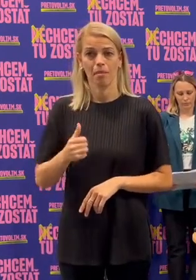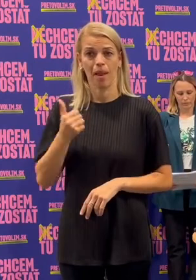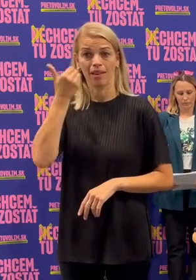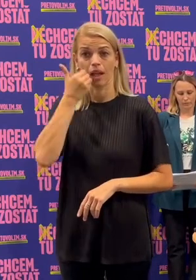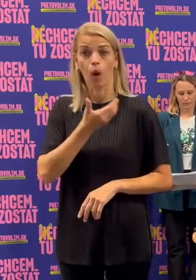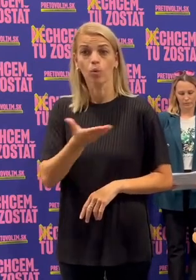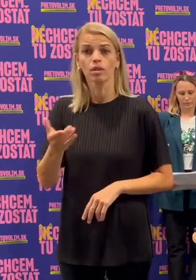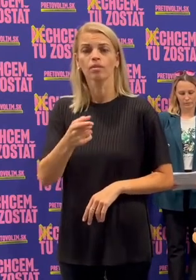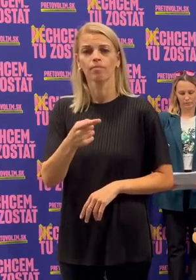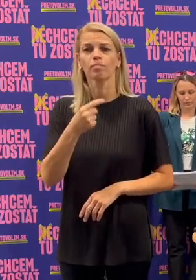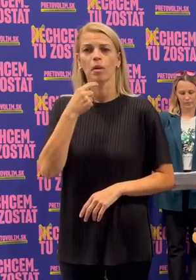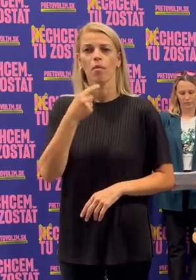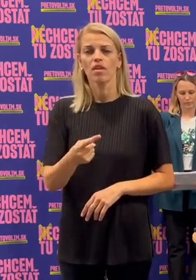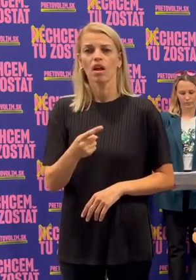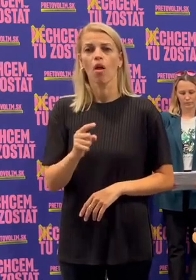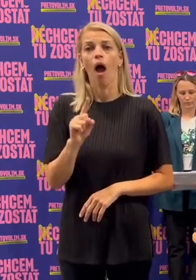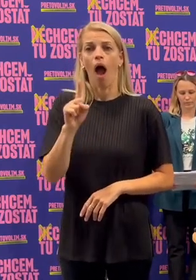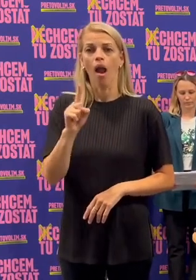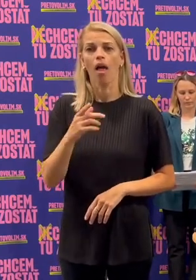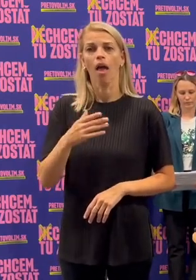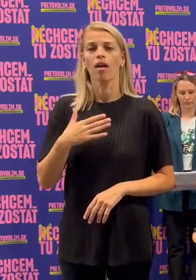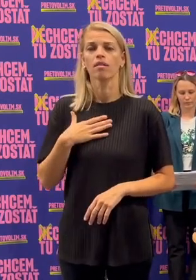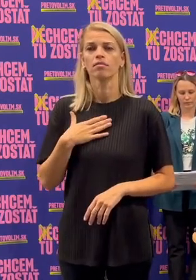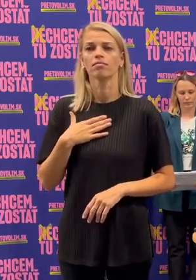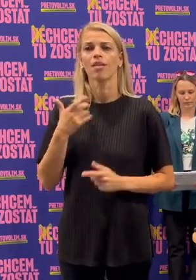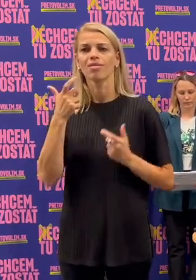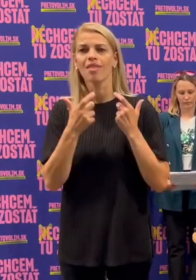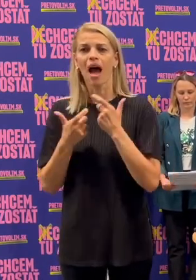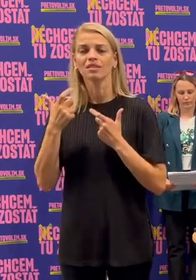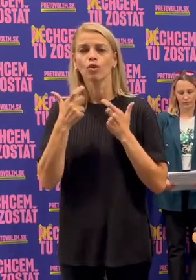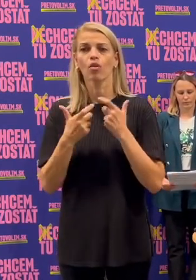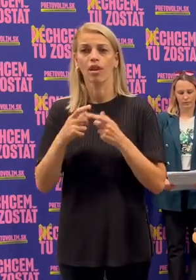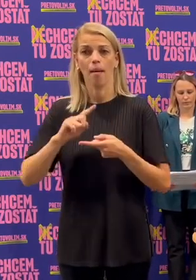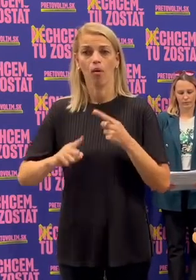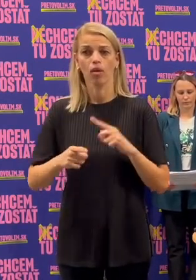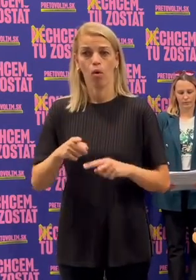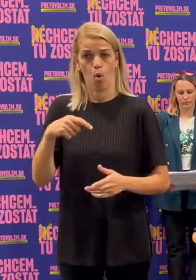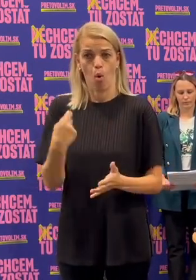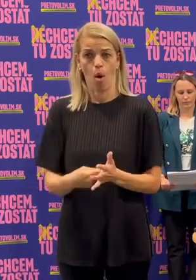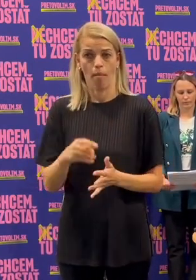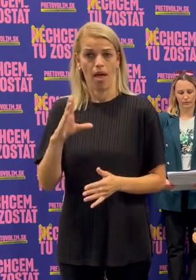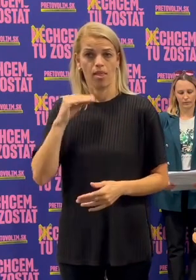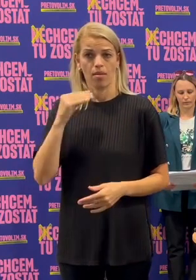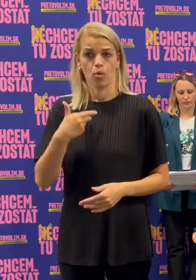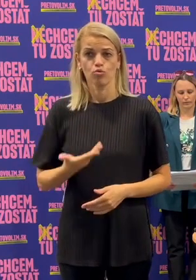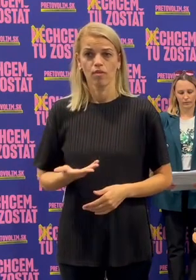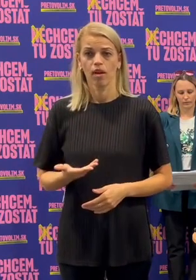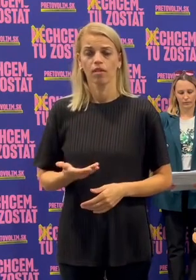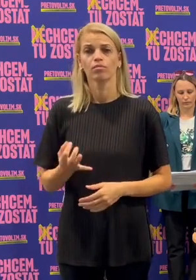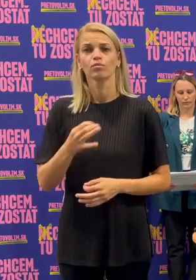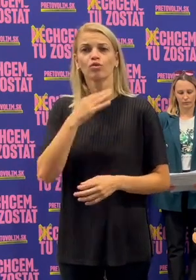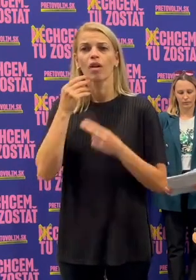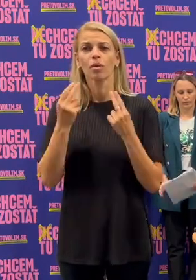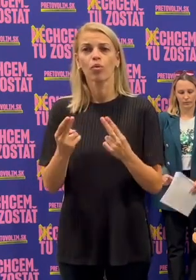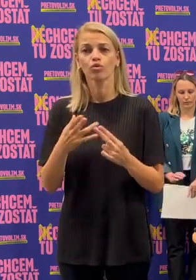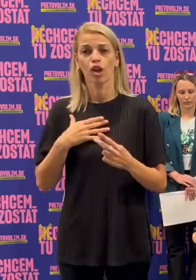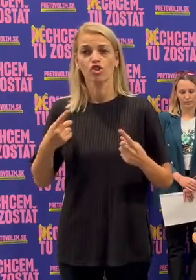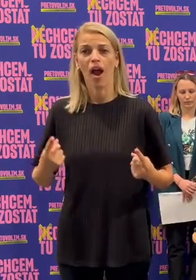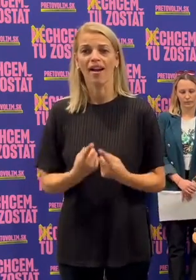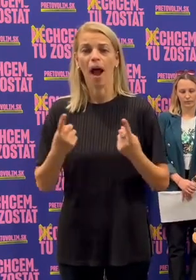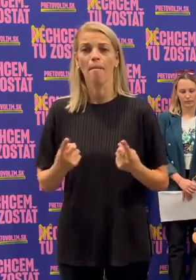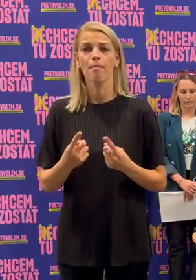povedalo, že ale mám názory na politiku, ktoré sa oplatí vypočuť. Čo je veľmi dôležité, naša kampaň je